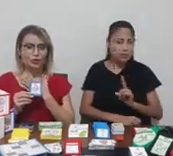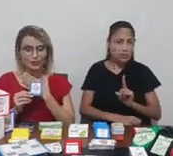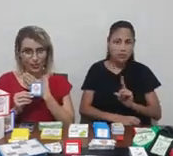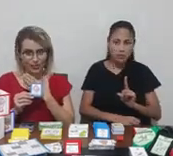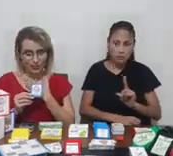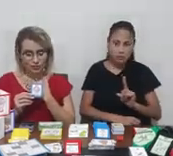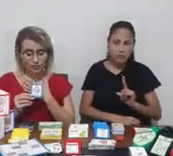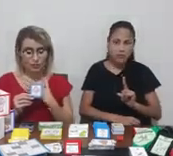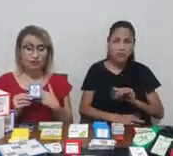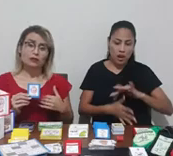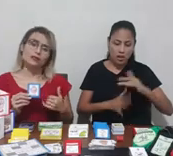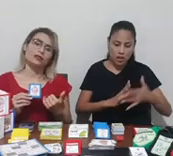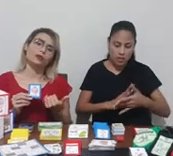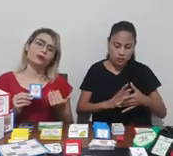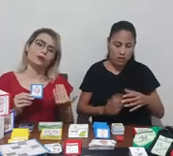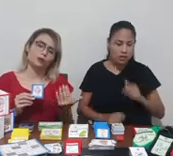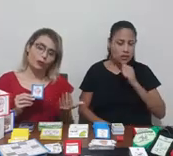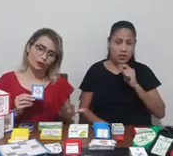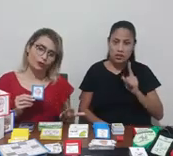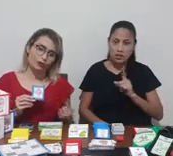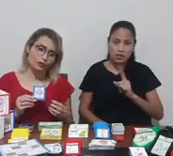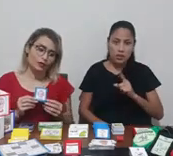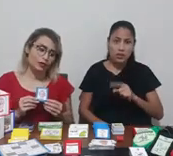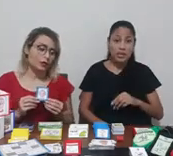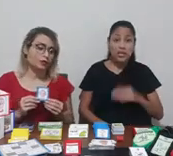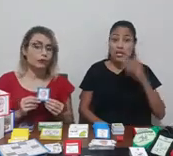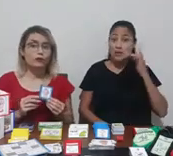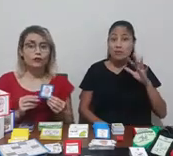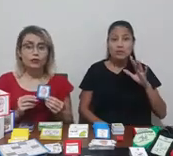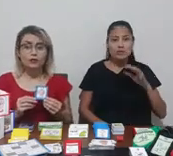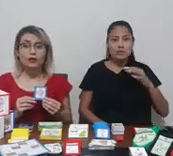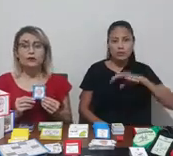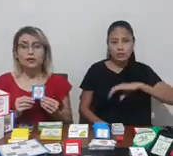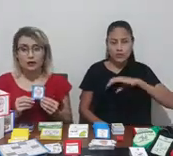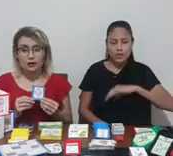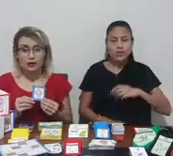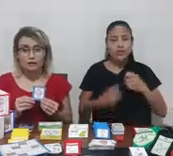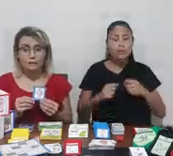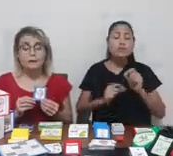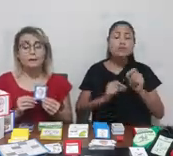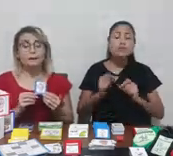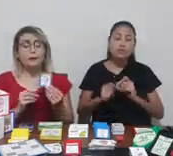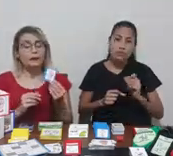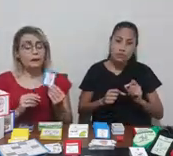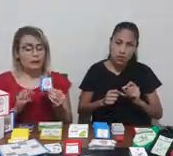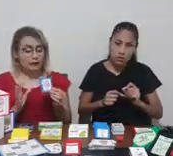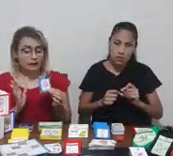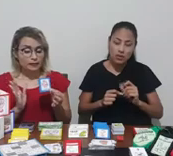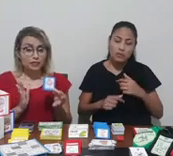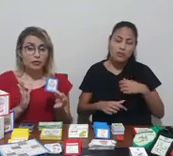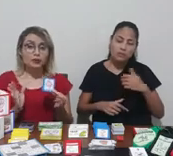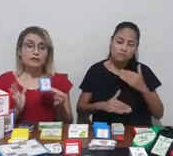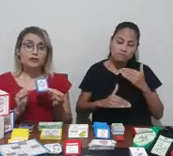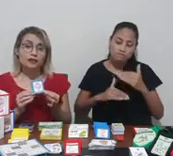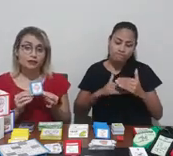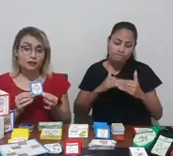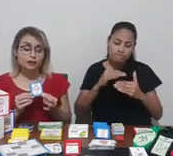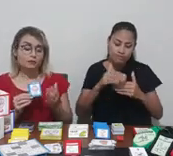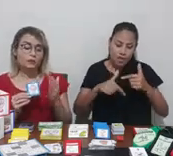no caso a Libras, nem tampouco do português. Então eu vou ter que caminhar seguindo